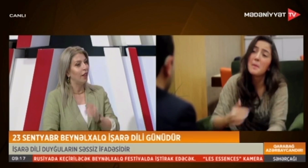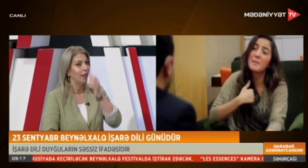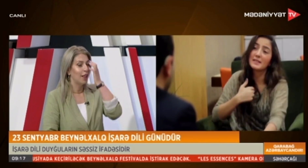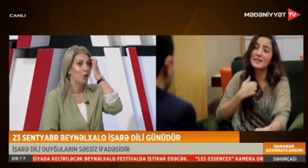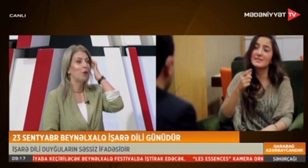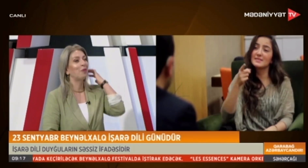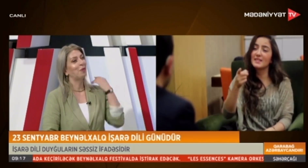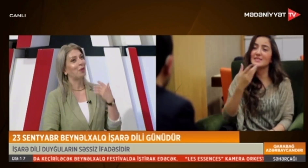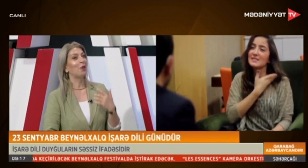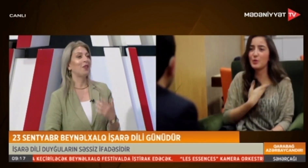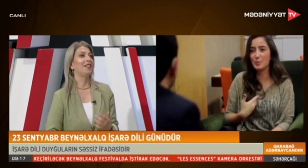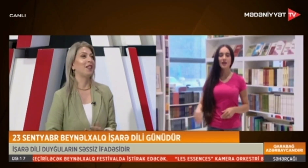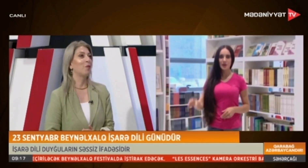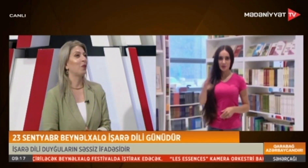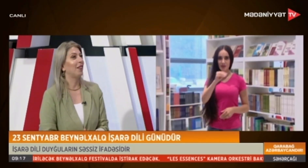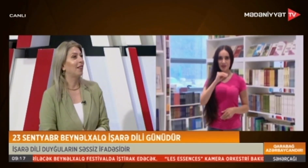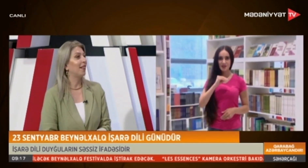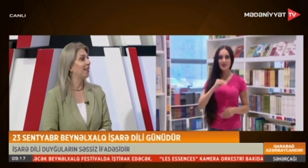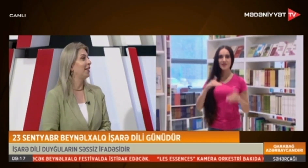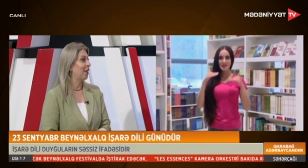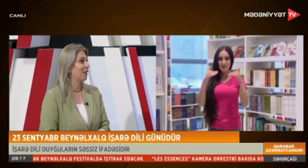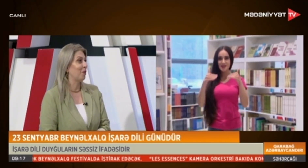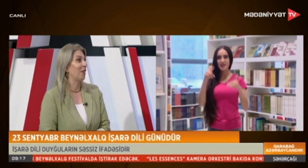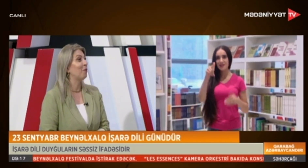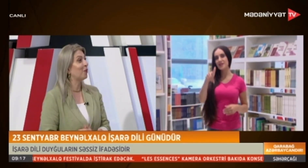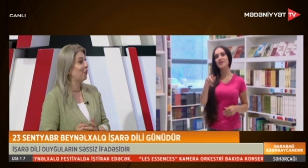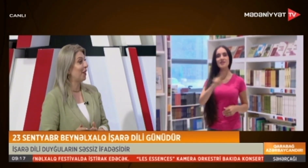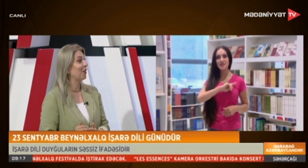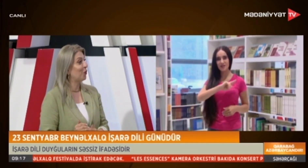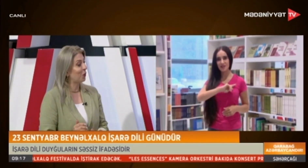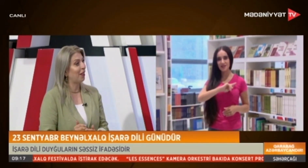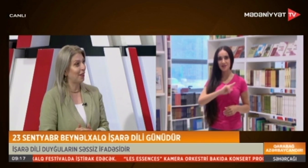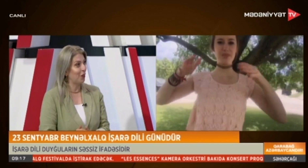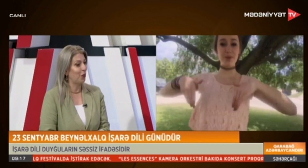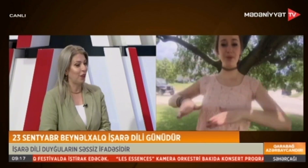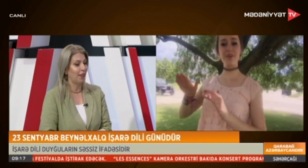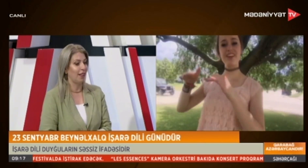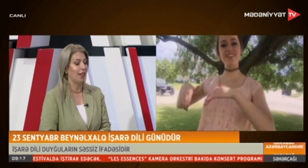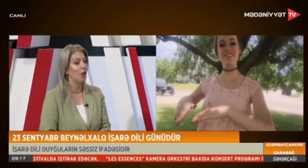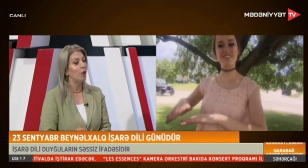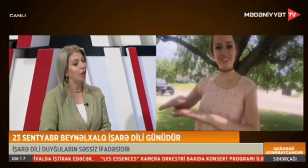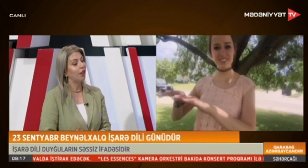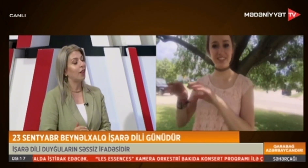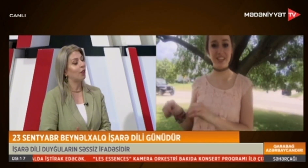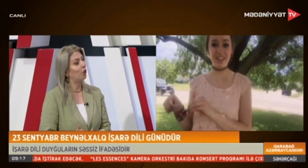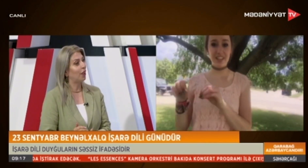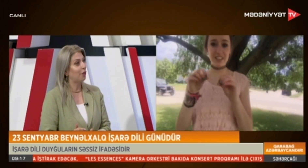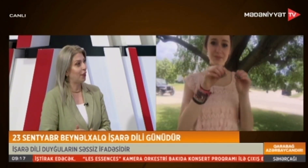Yəni, o Loru dildə deyim, o deyir, ilalın dilinə anası bilər. Biz onlarla, o uşaqlarla işləyirik deyənə, bilirik ki, artıq onların fikri